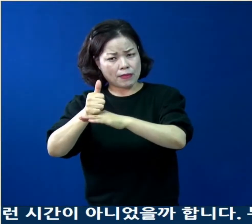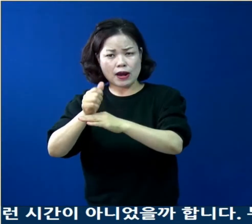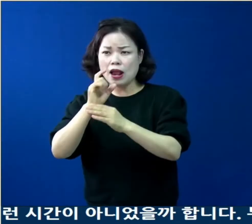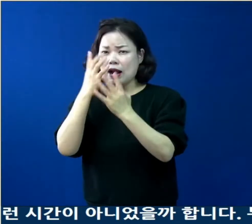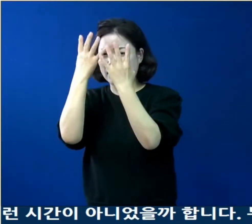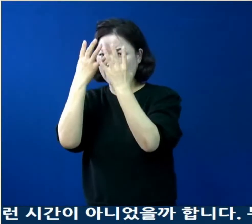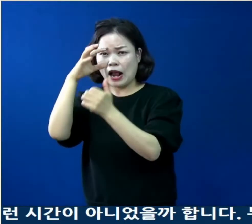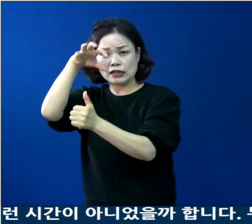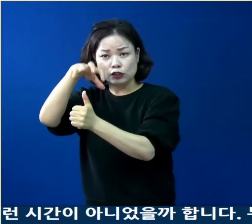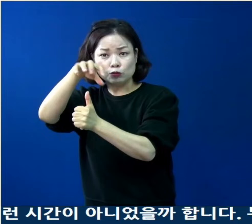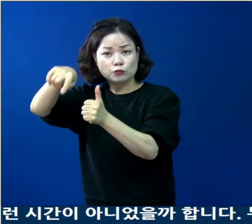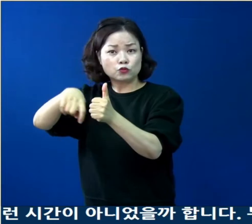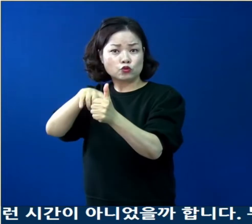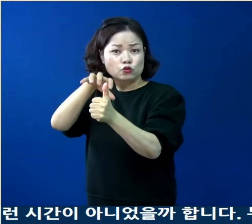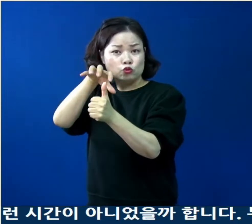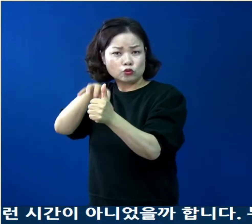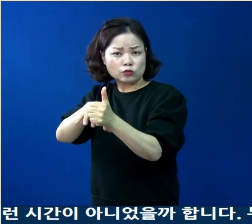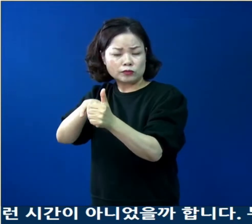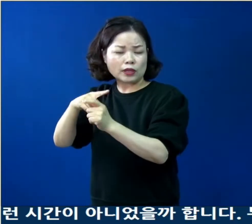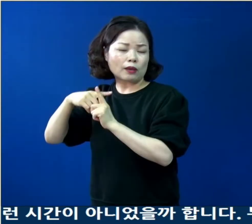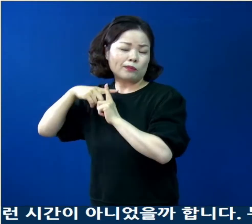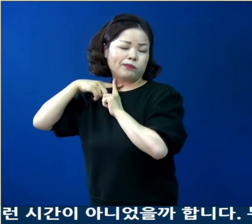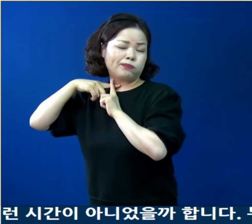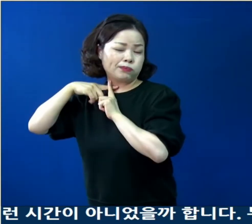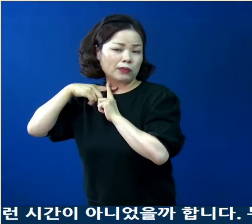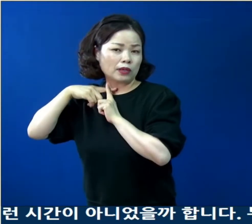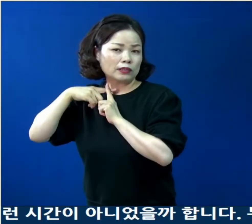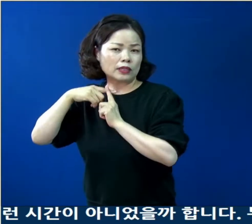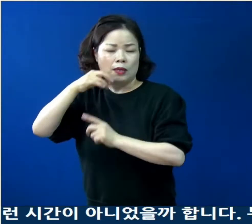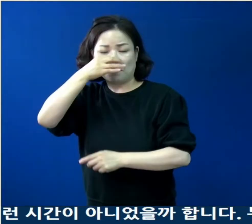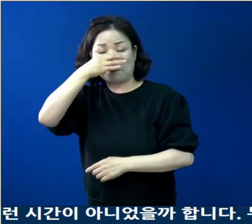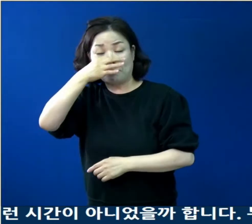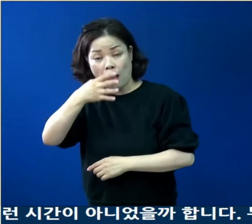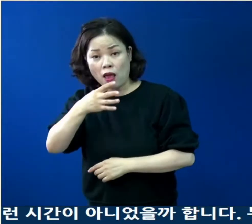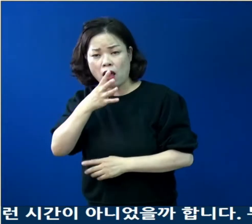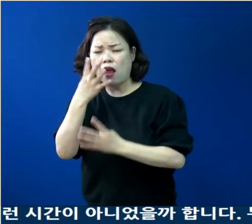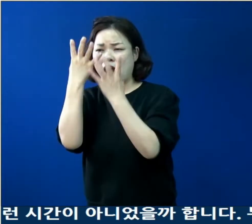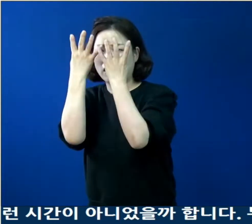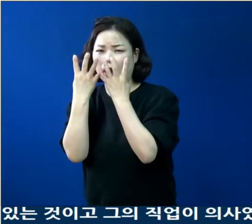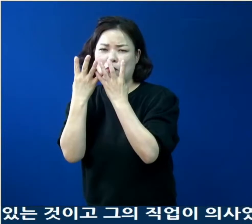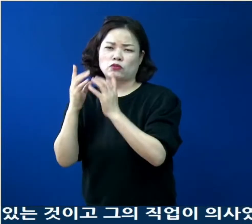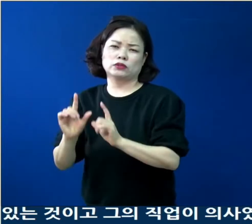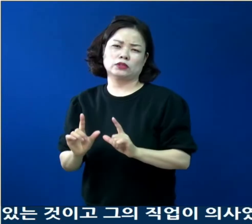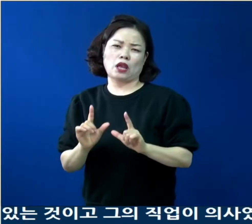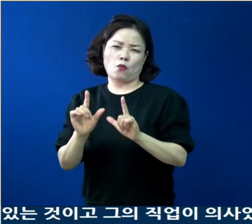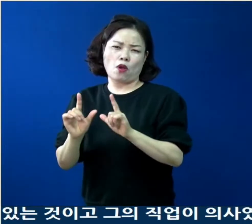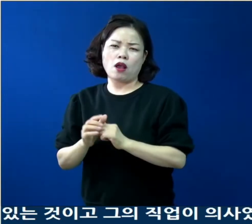중에 바울은 순교를 하게 되는데 이것은 진짜 아주 힘든 감옥 생활이었습니다.